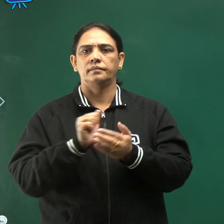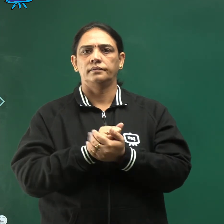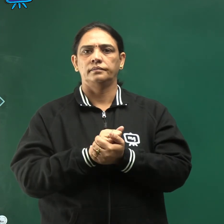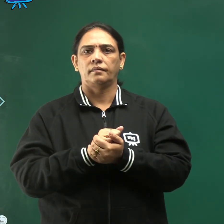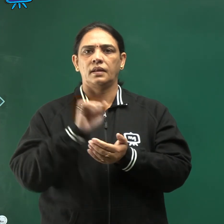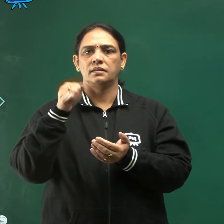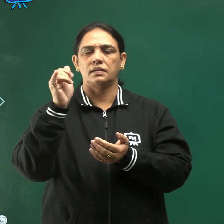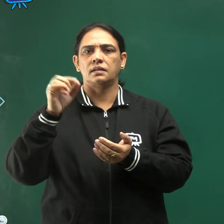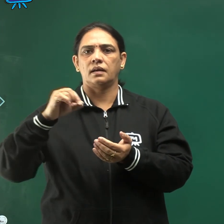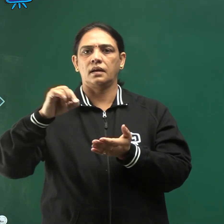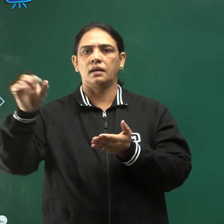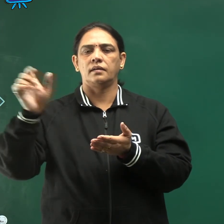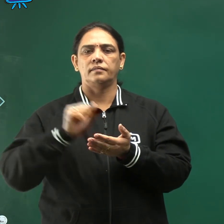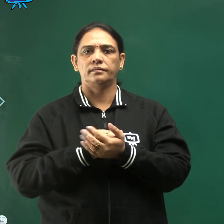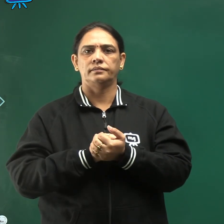6 लिखेंगे।